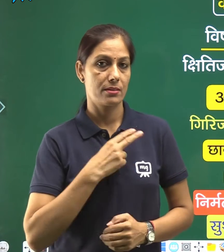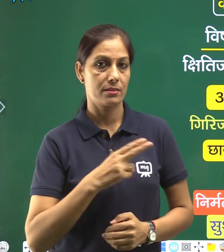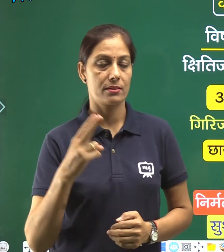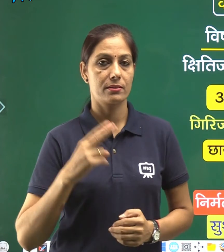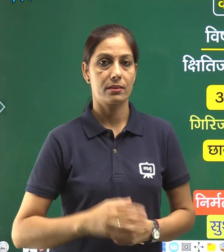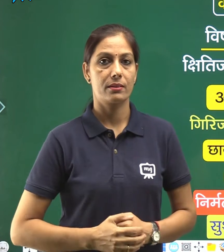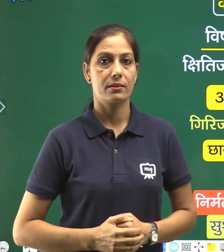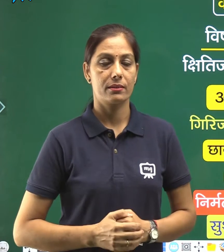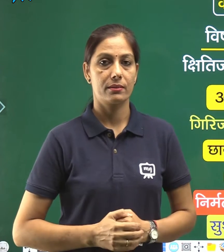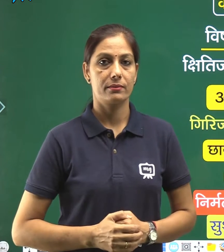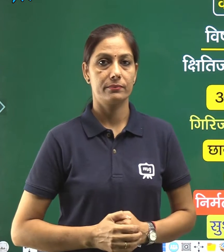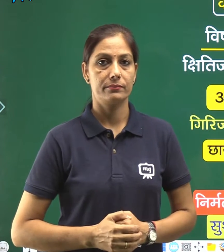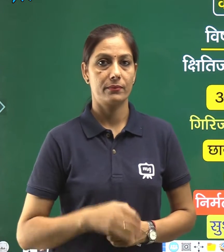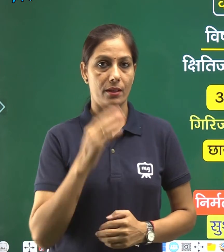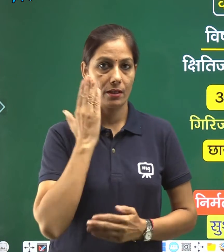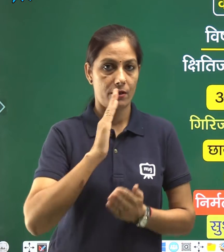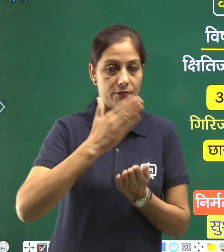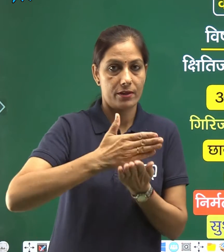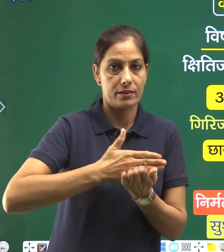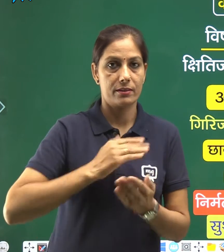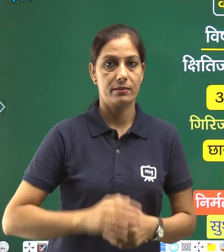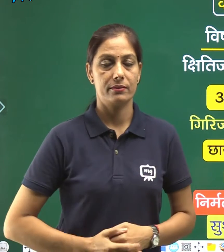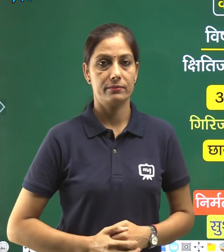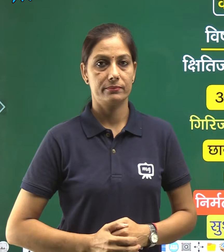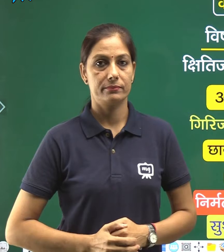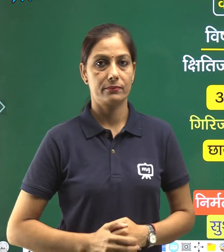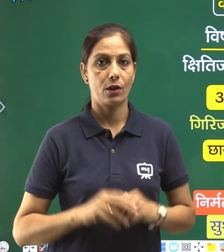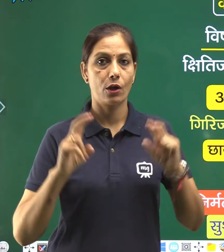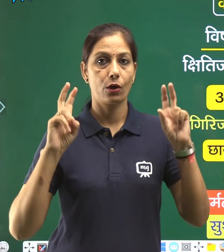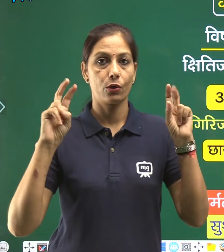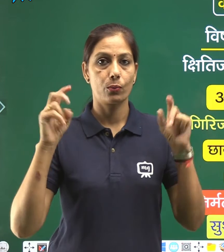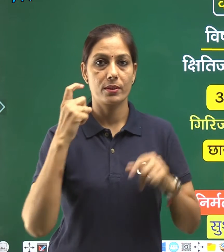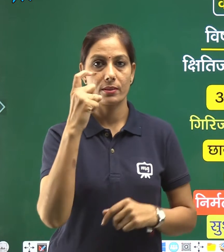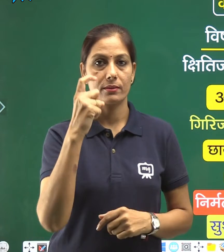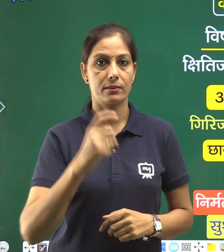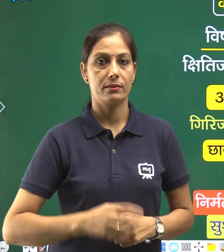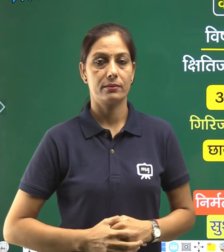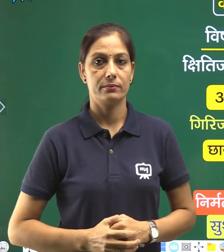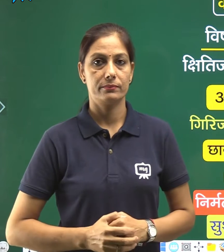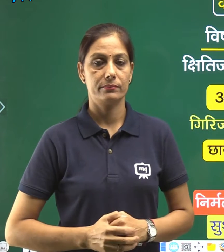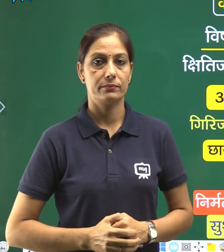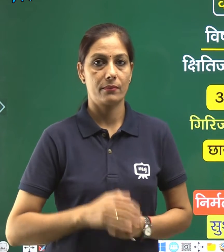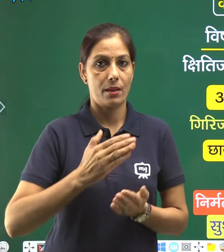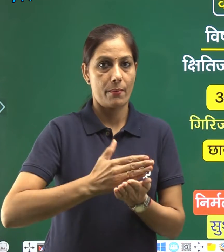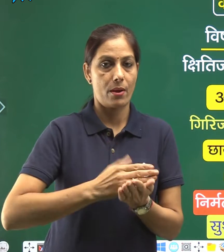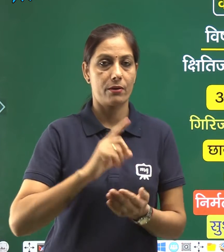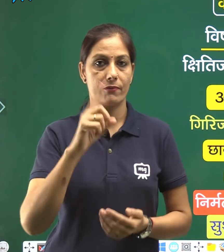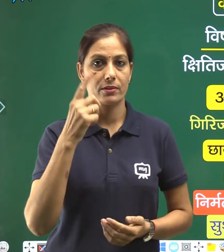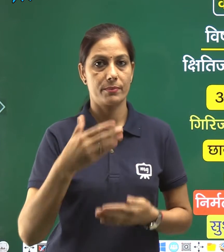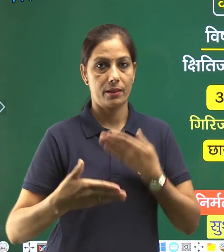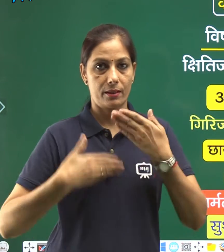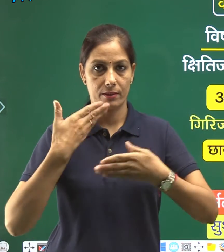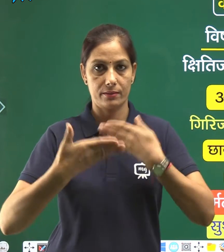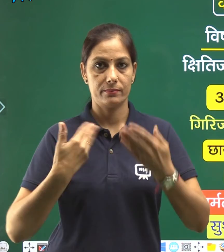क्षितिज के काव्यखंड का अध्याय 7 का भाग 1 पढ़ेंगे।